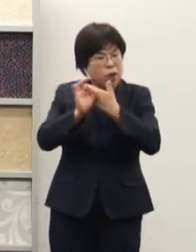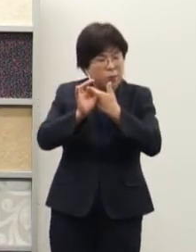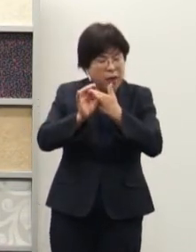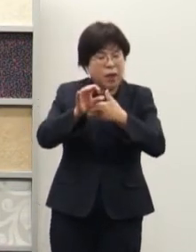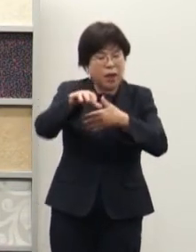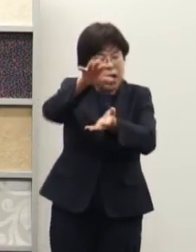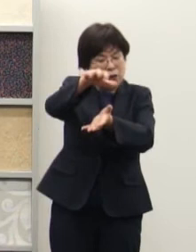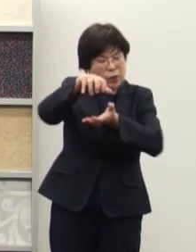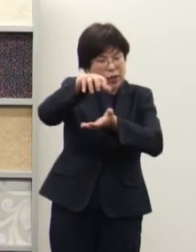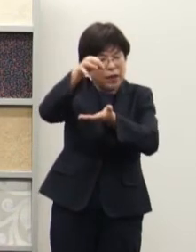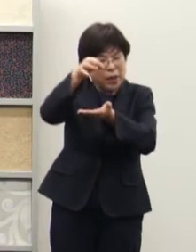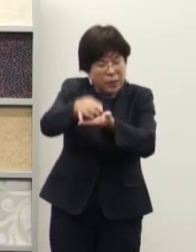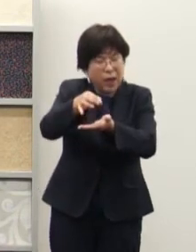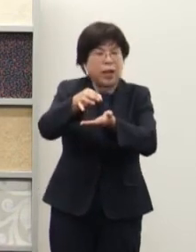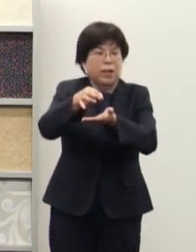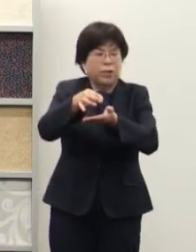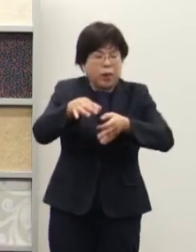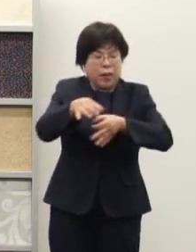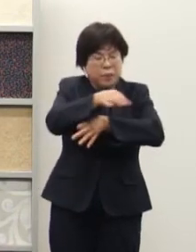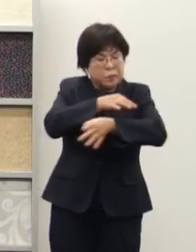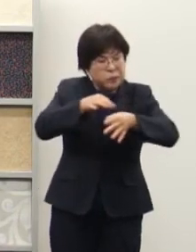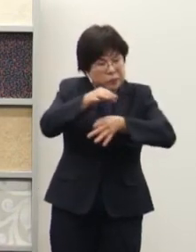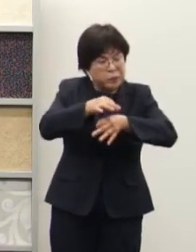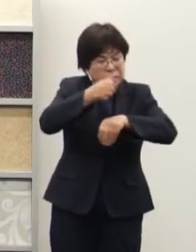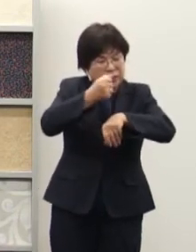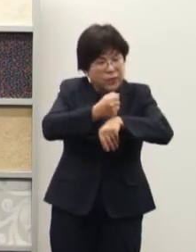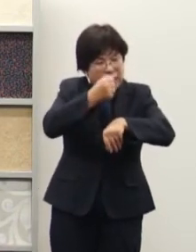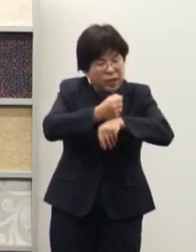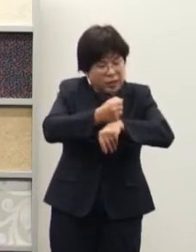して、資金繰りに苦慮する事業者の皆様を、